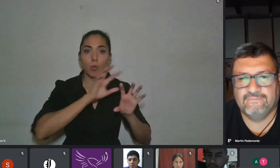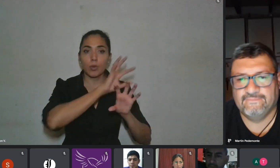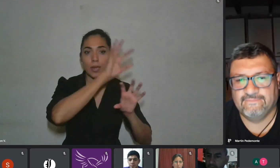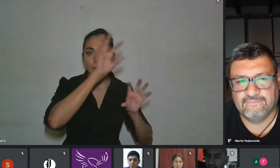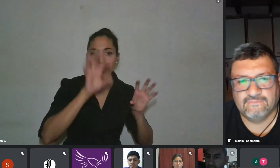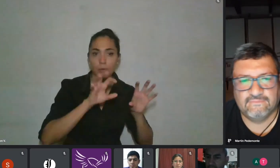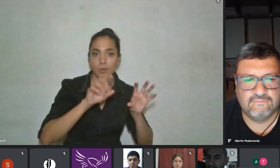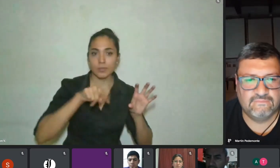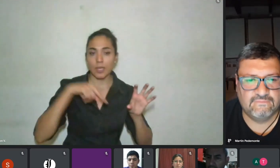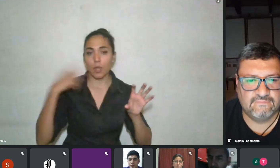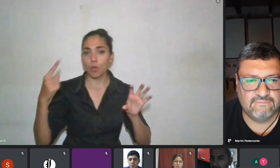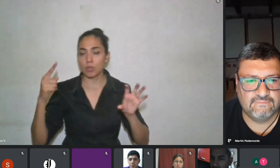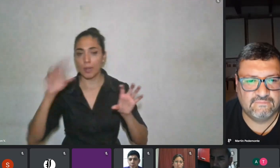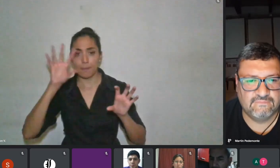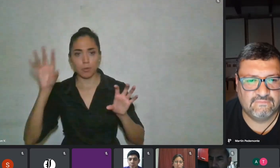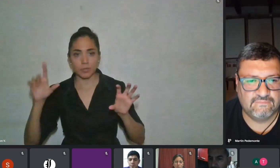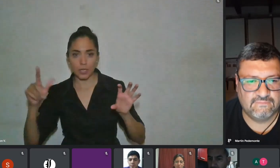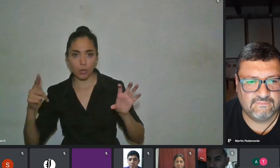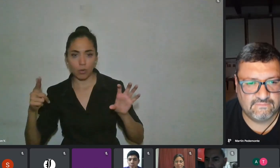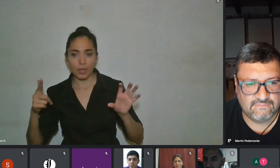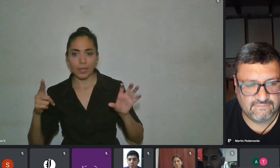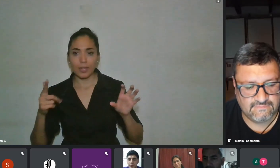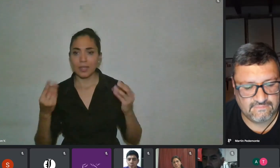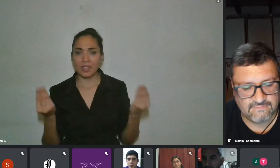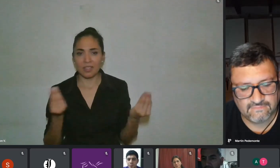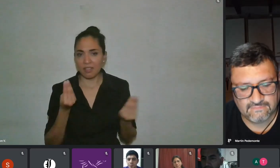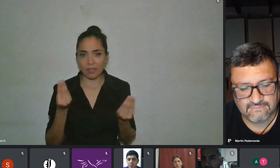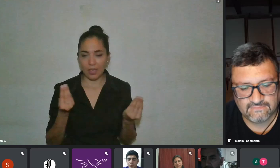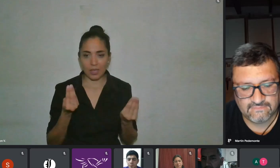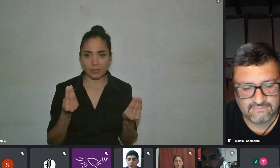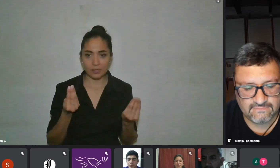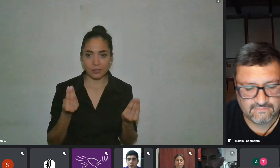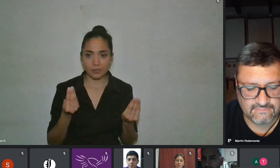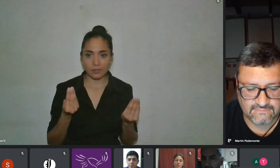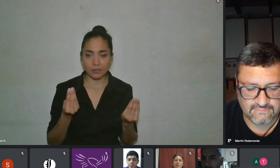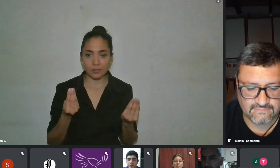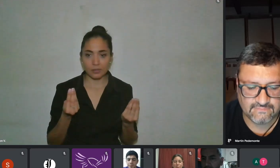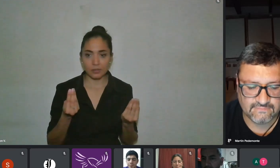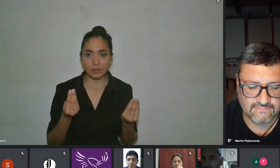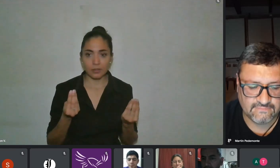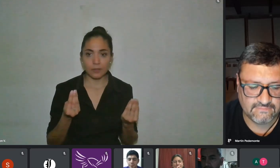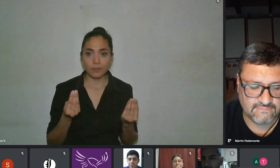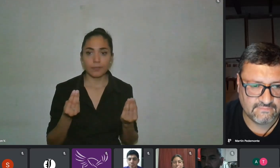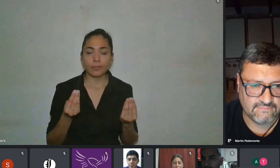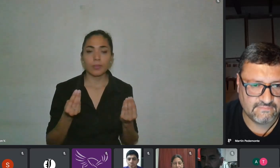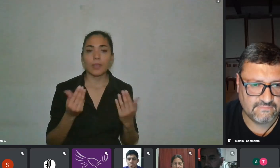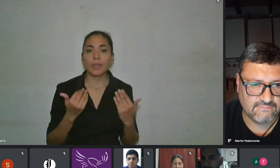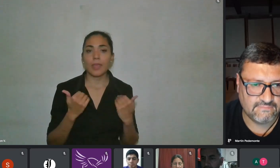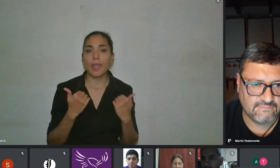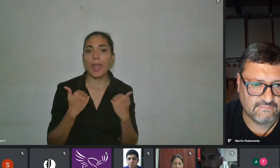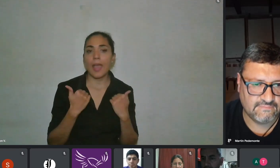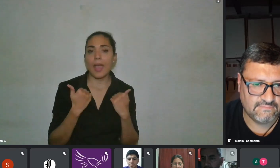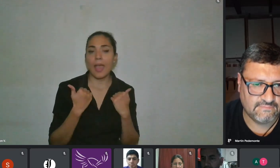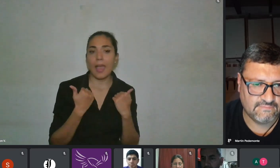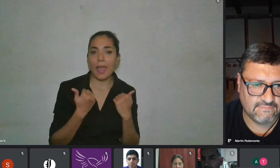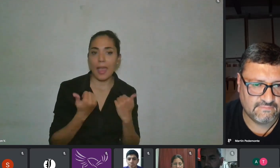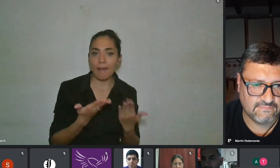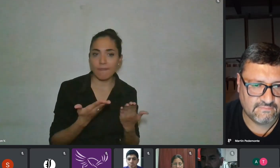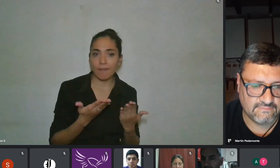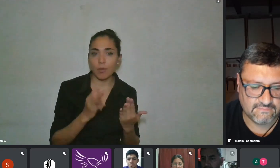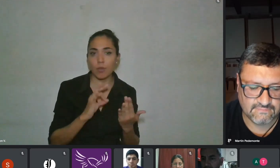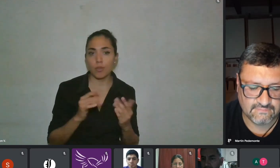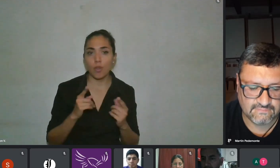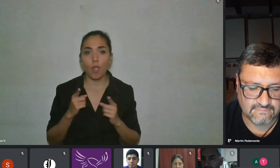si usted sabe un poco, quería saber más o menos qué sería eso y cómo juega a favor o en contra de, digamos, del voto que dijo al principio